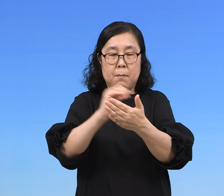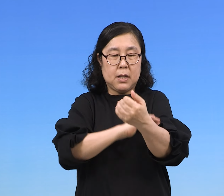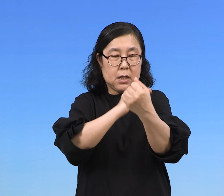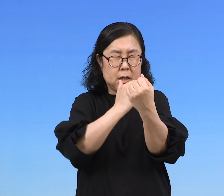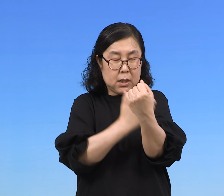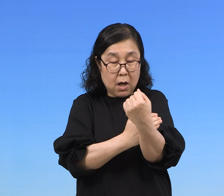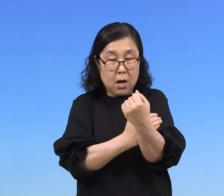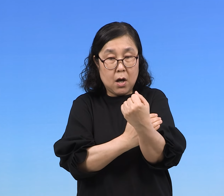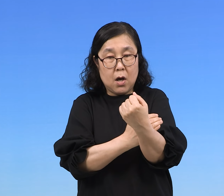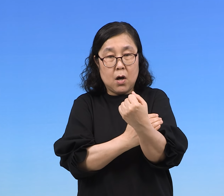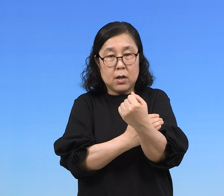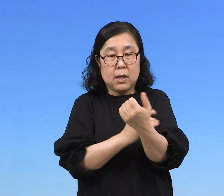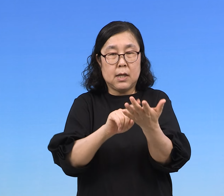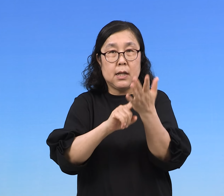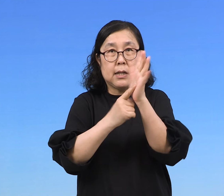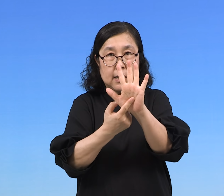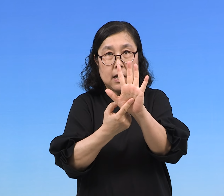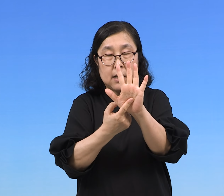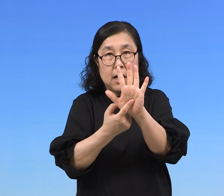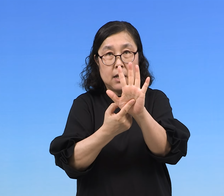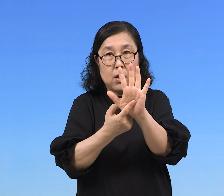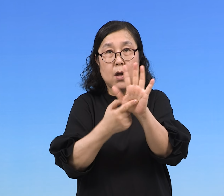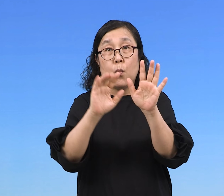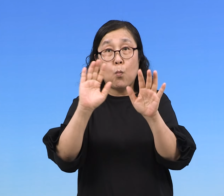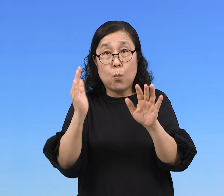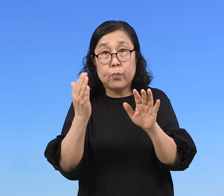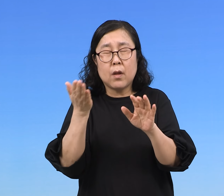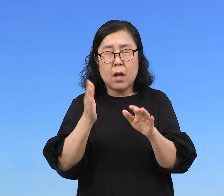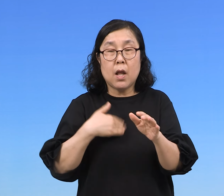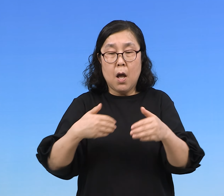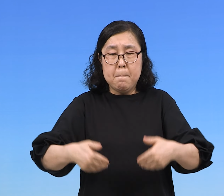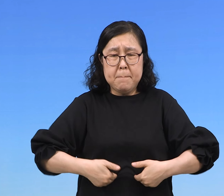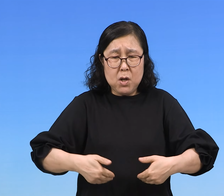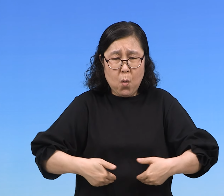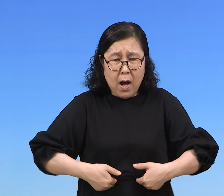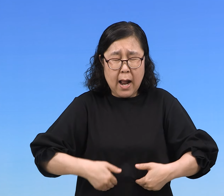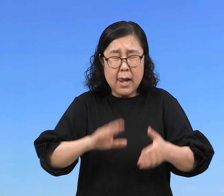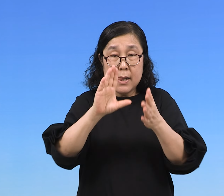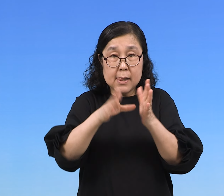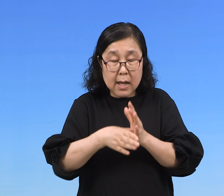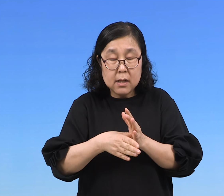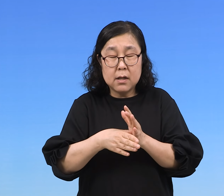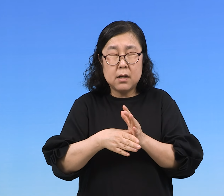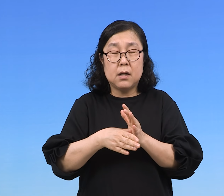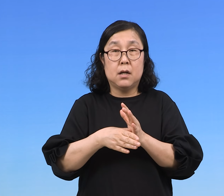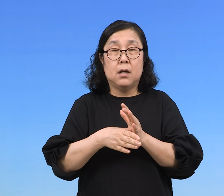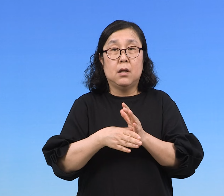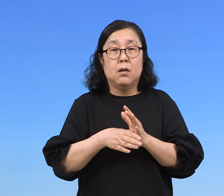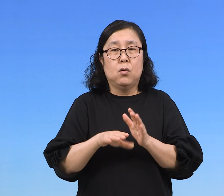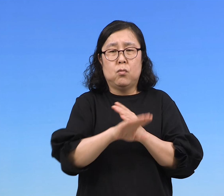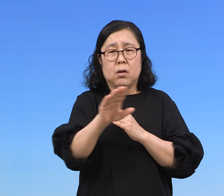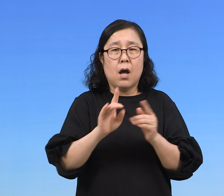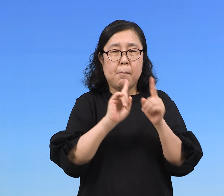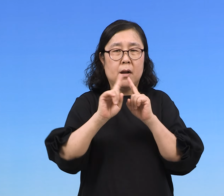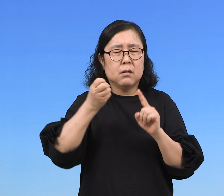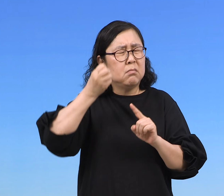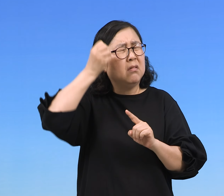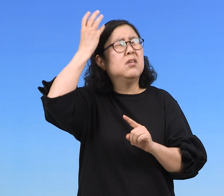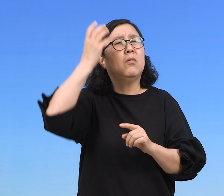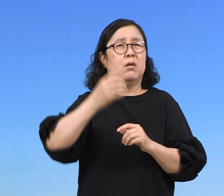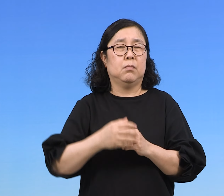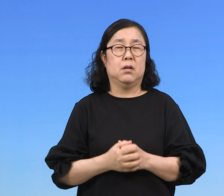돼야 되는데 정작 필요할 때는 까먹어버리는 거예요. 아니, 이 믿음 좋다고 하는 마리아와 여인들이 지금 그러고